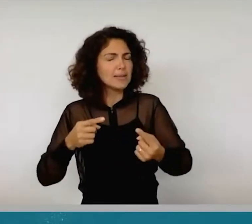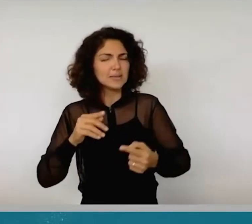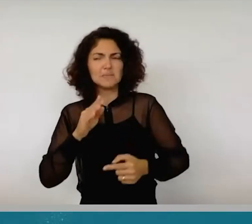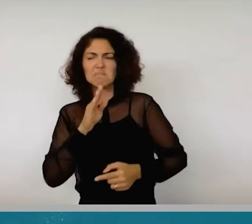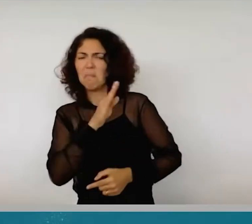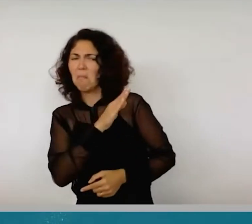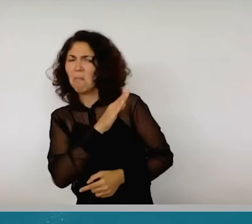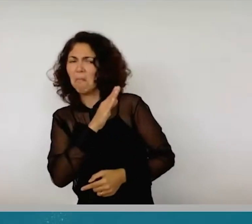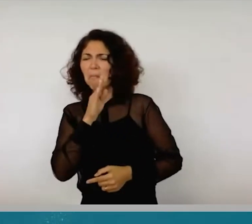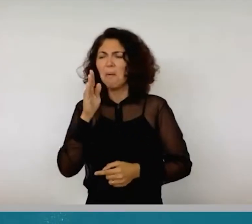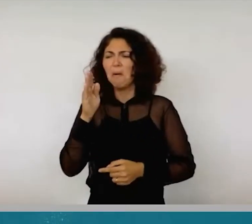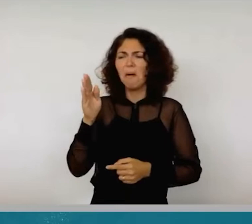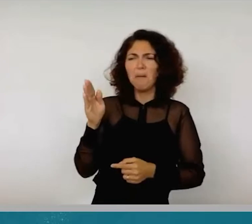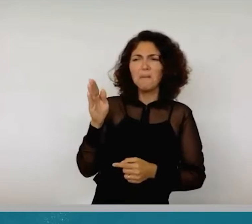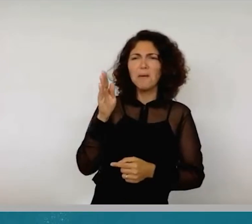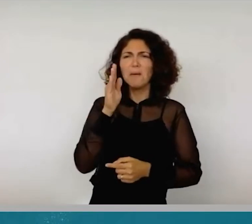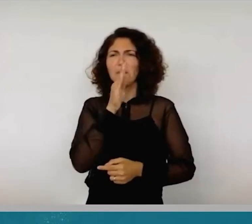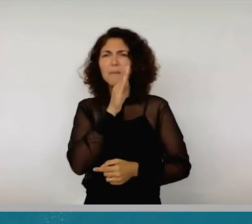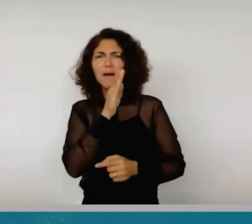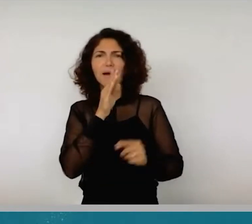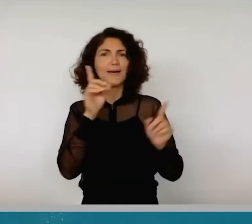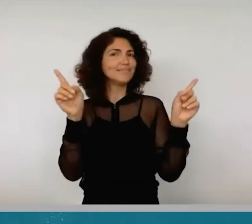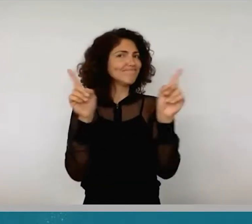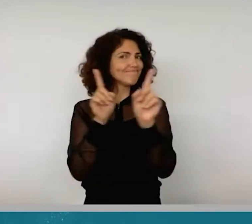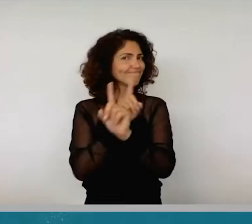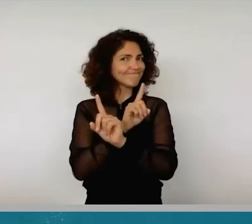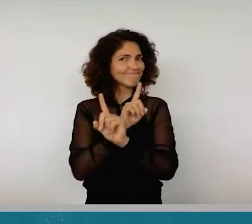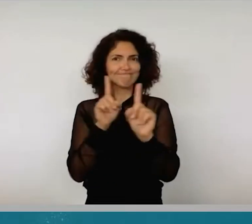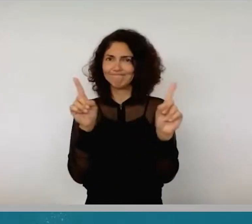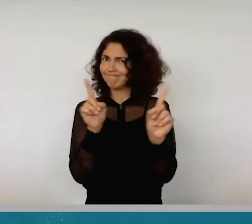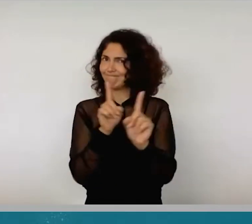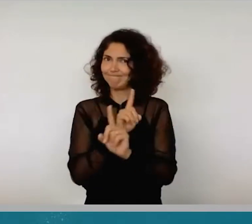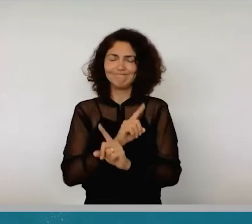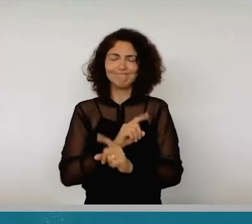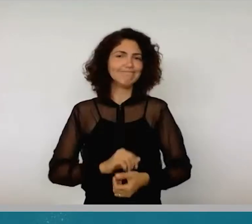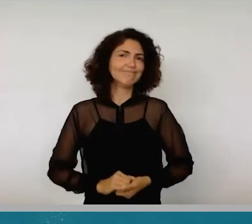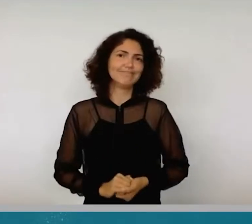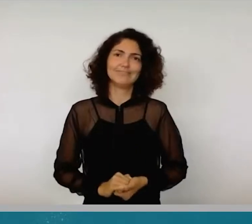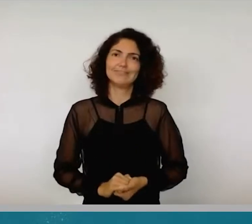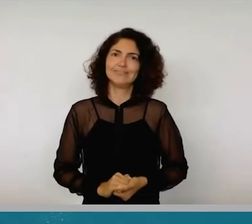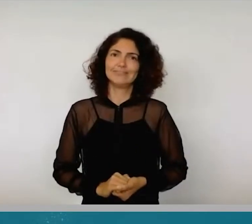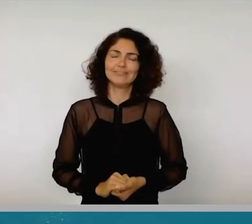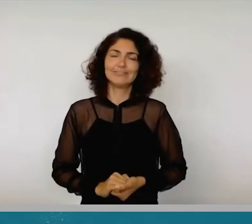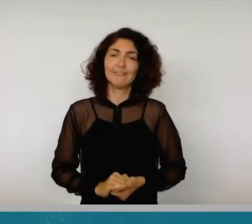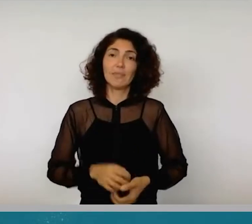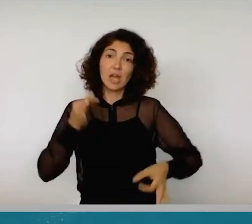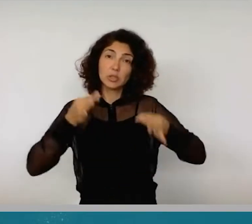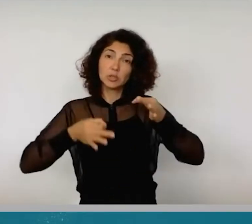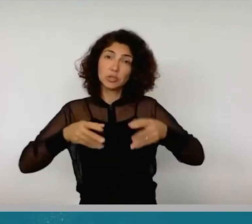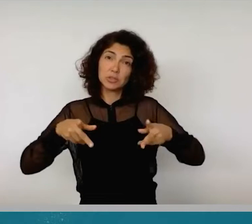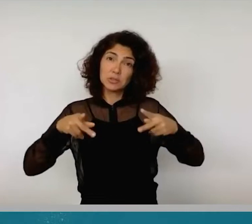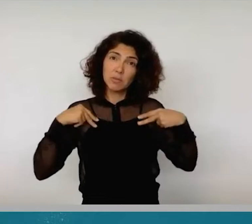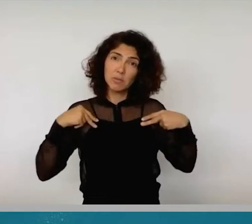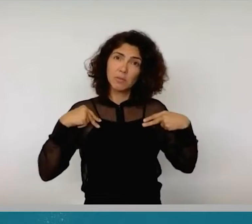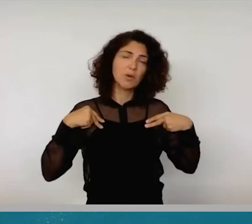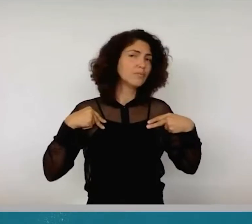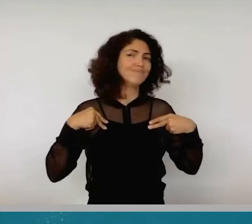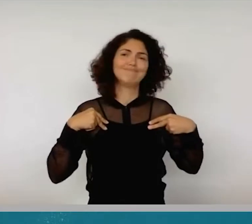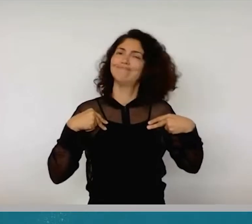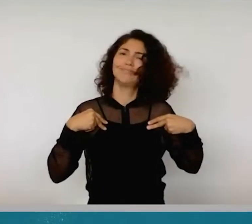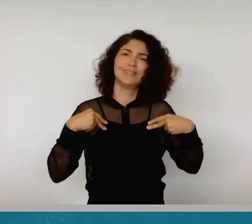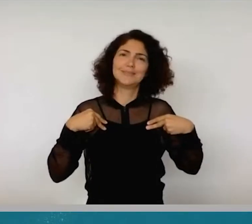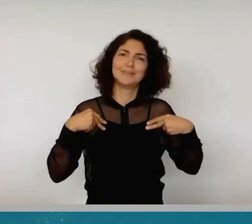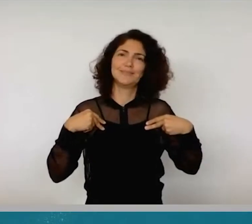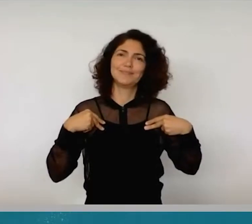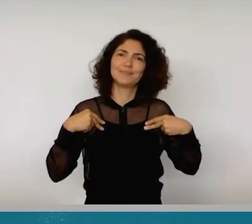coisa, certo? Que você tenta, na verdade, se justificar e não sendo a verdade.